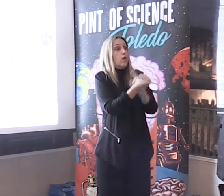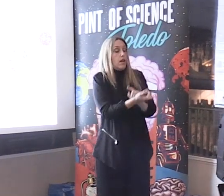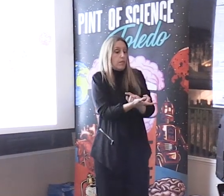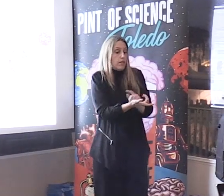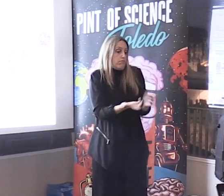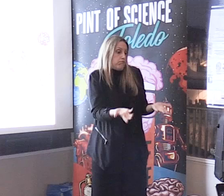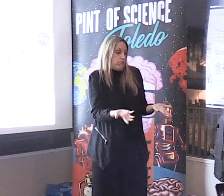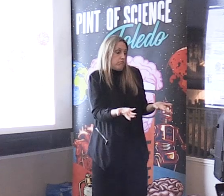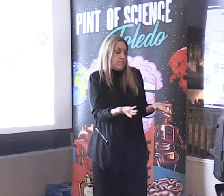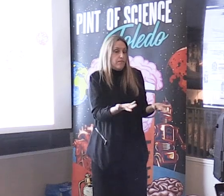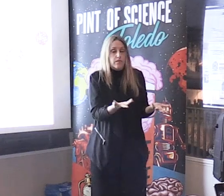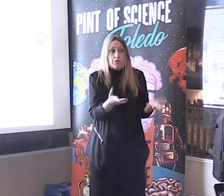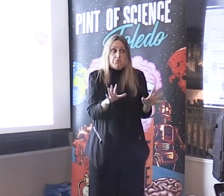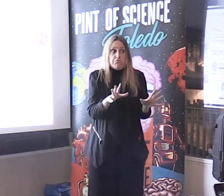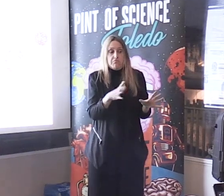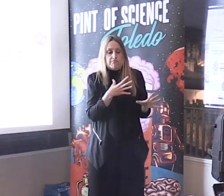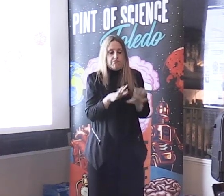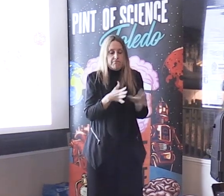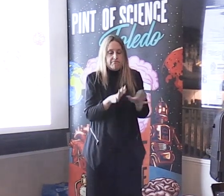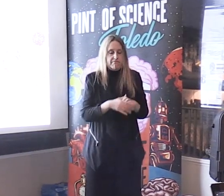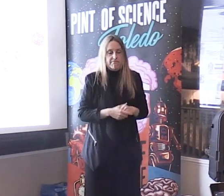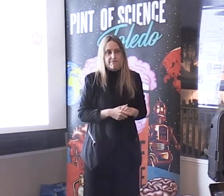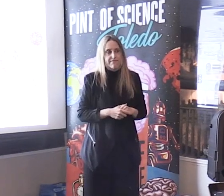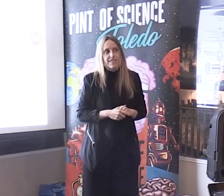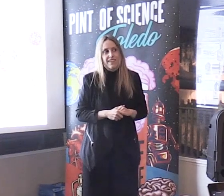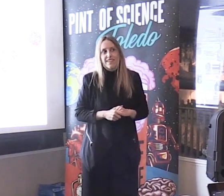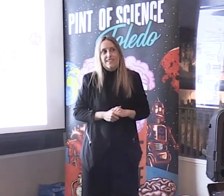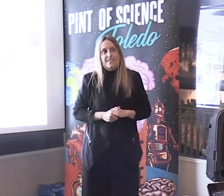tampoco es muy probable.